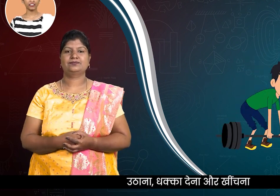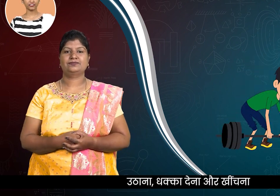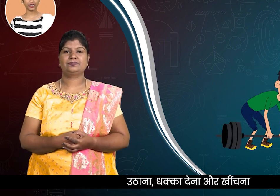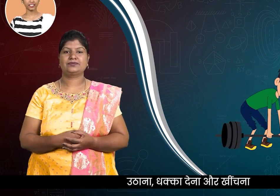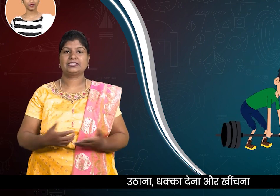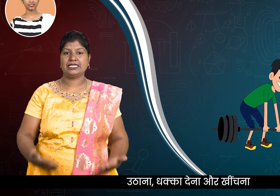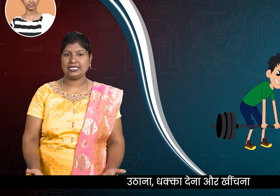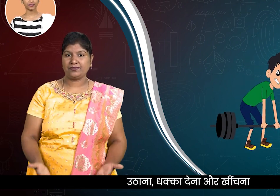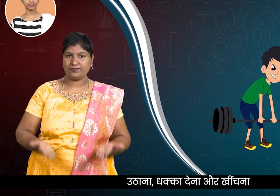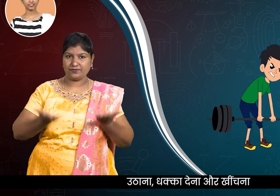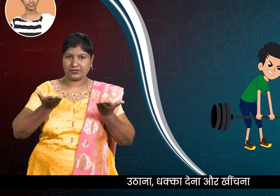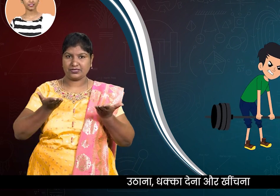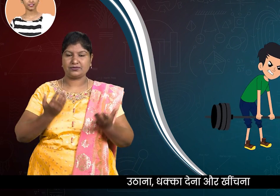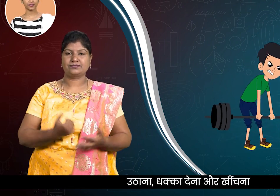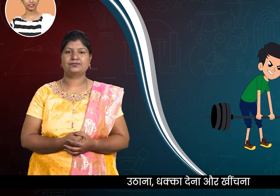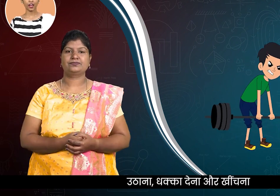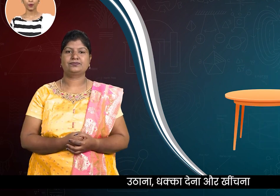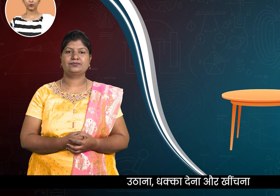उठाना,